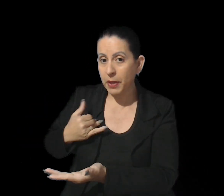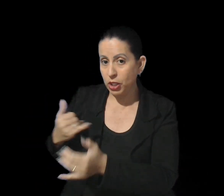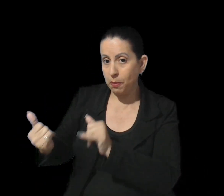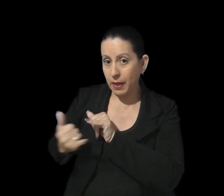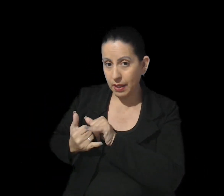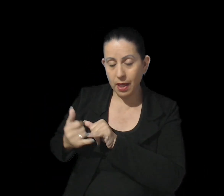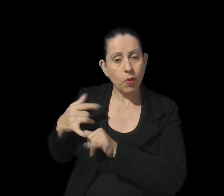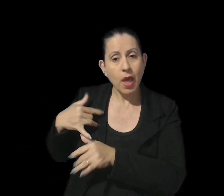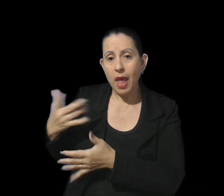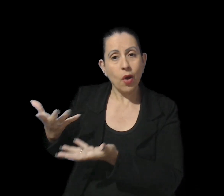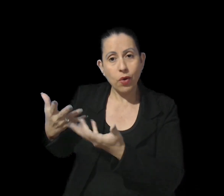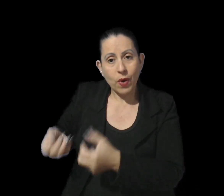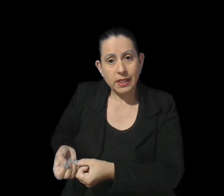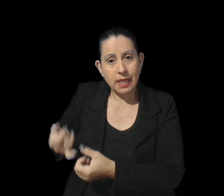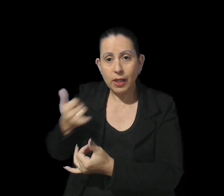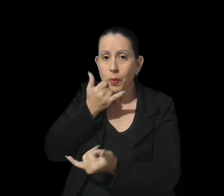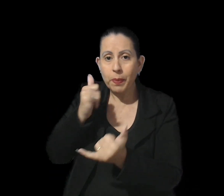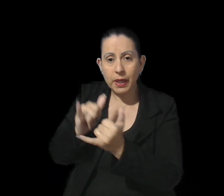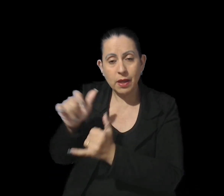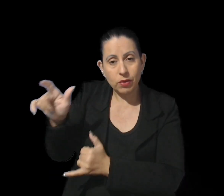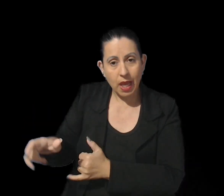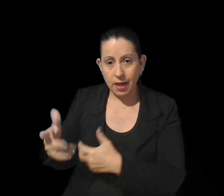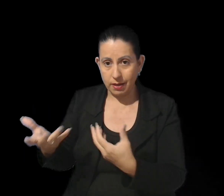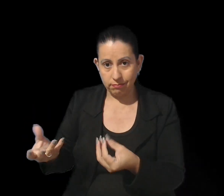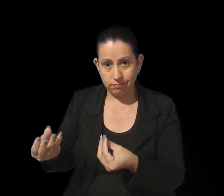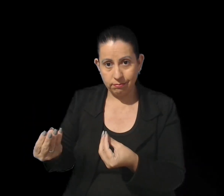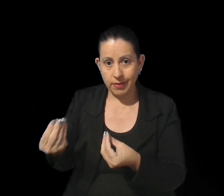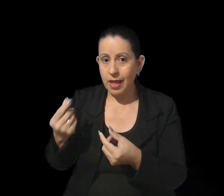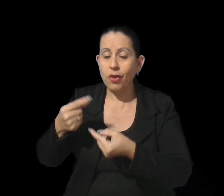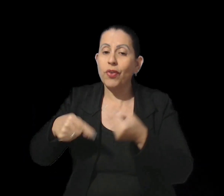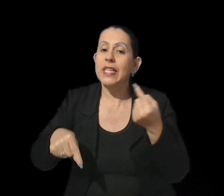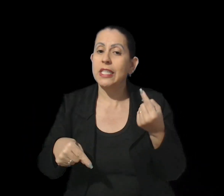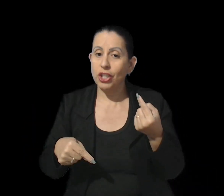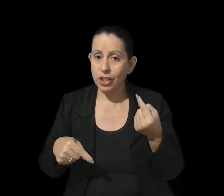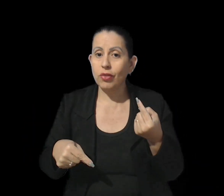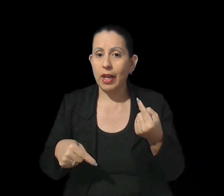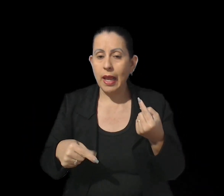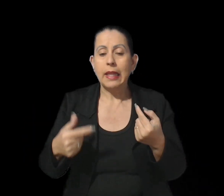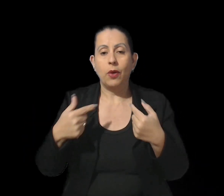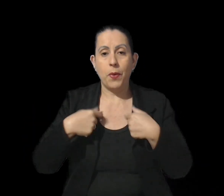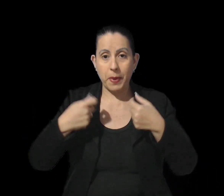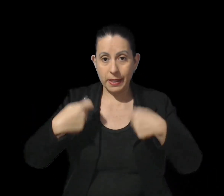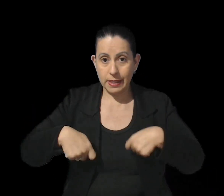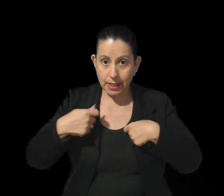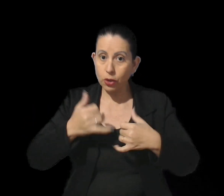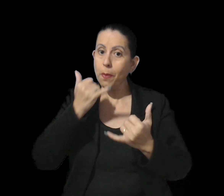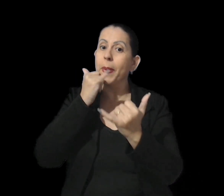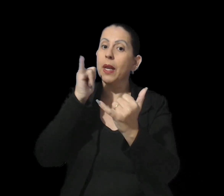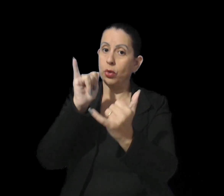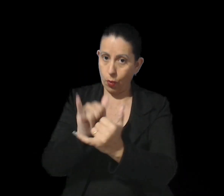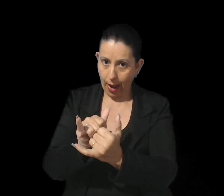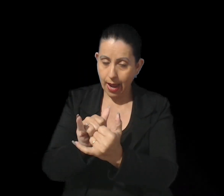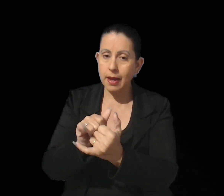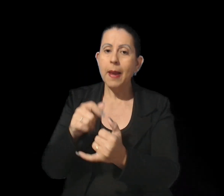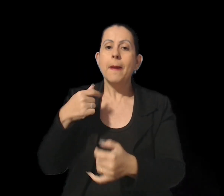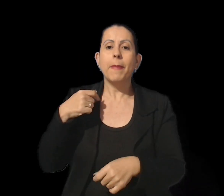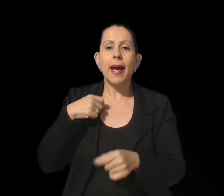pedir perdão, eu não aceito o perdão dele. Não faz sentido, né? Então eu preciso perdoar para